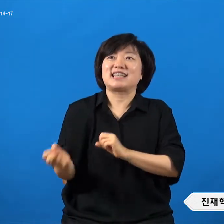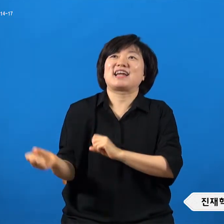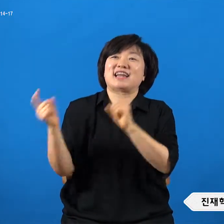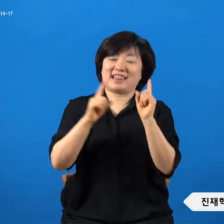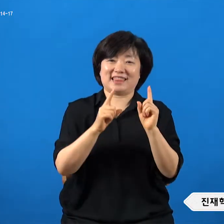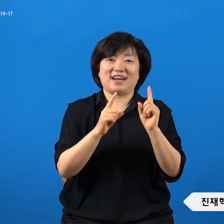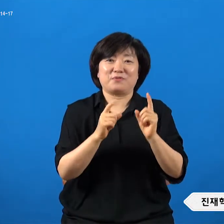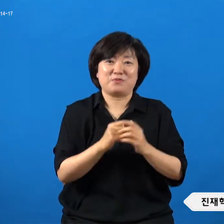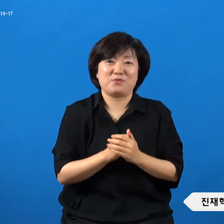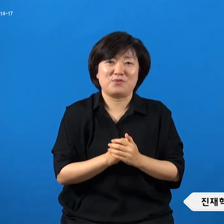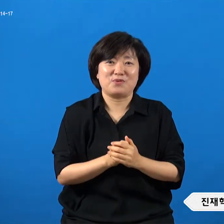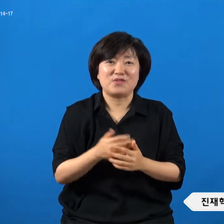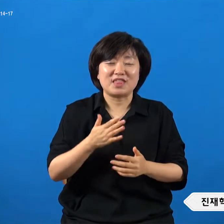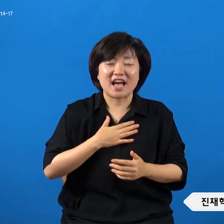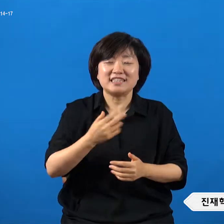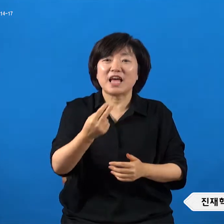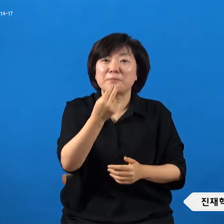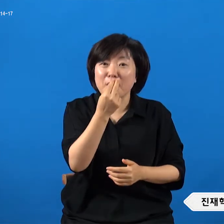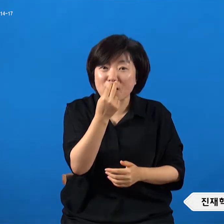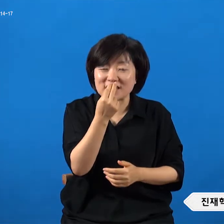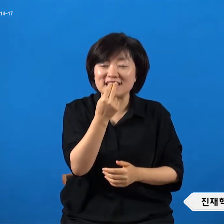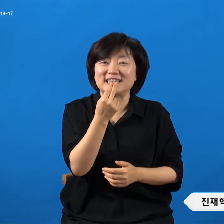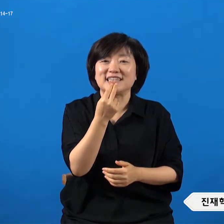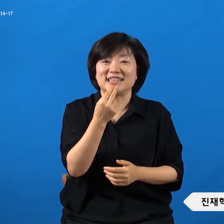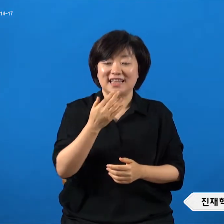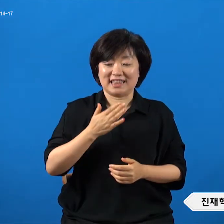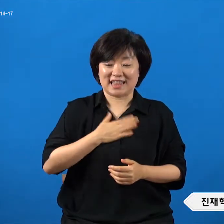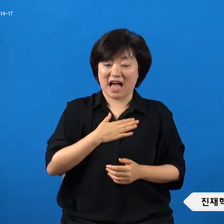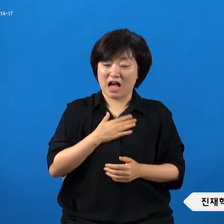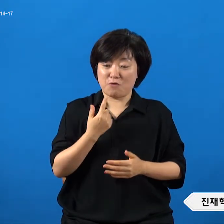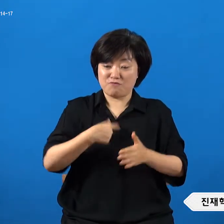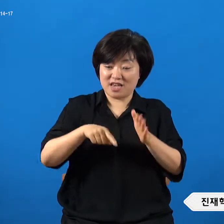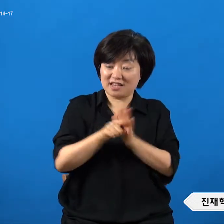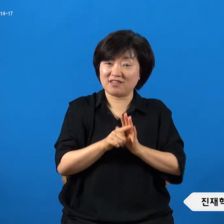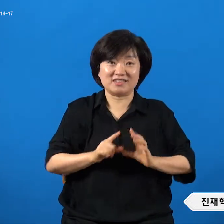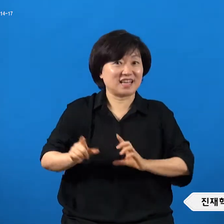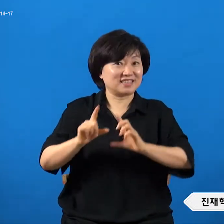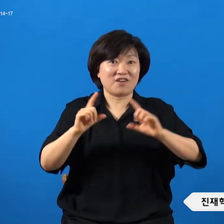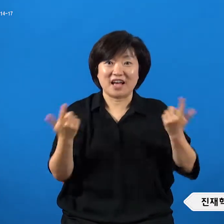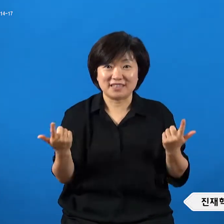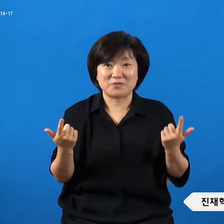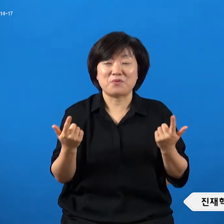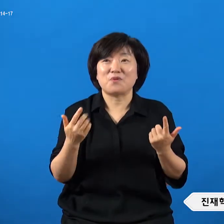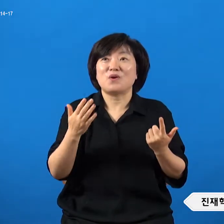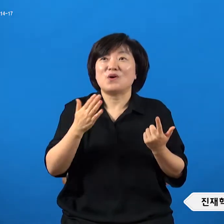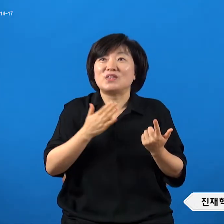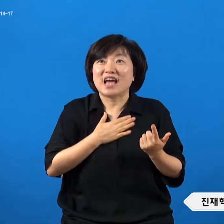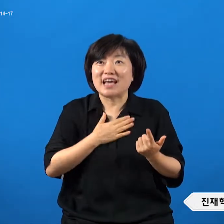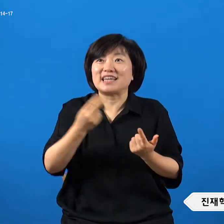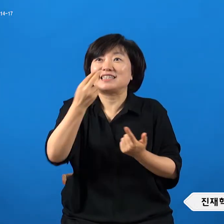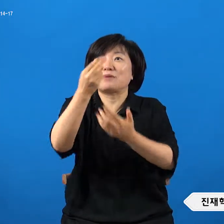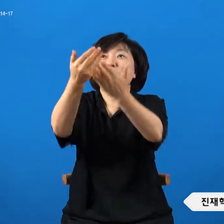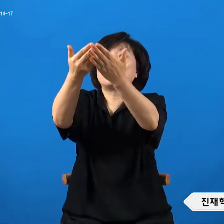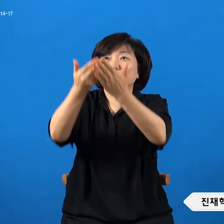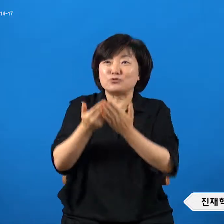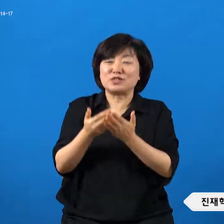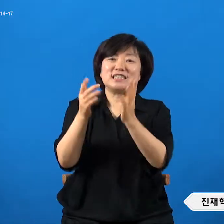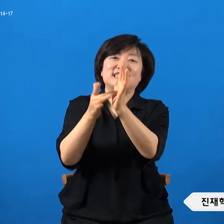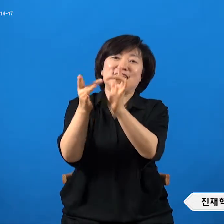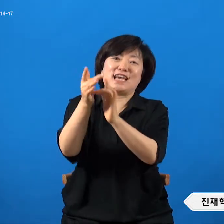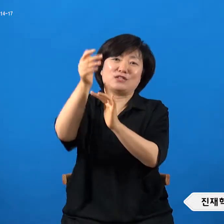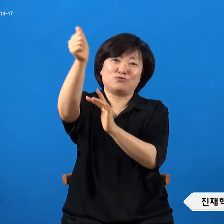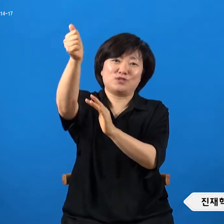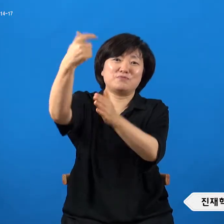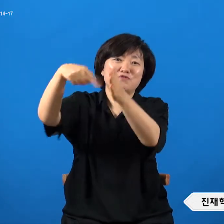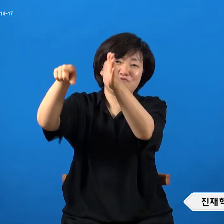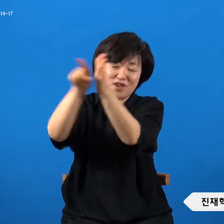살아났다고 말씀합니다. 우리의 생명이 이제는 우리를 위한 것이 아니라 우리를 살리시고 우리에게 생명을 주신